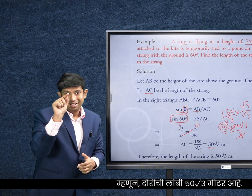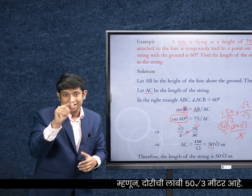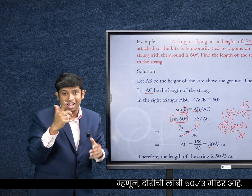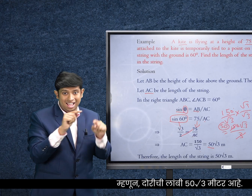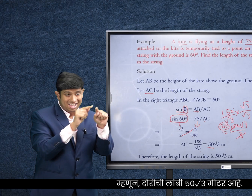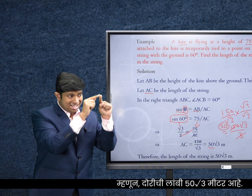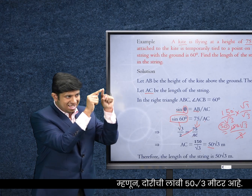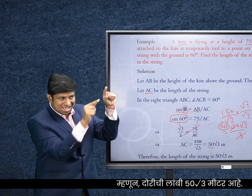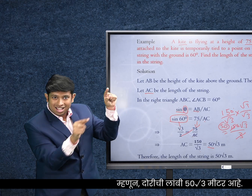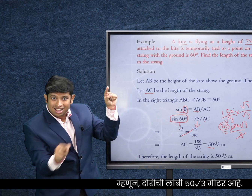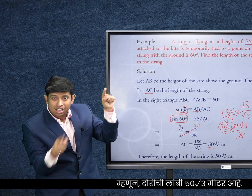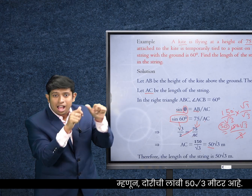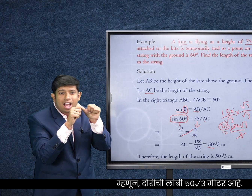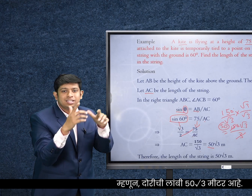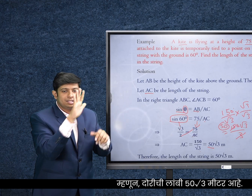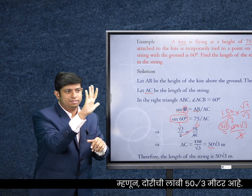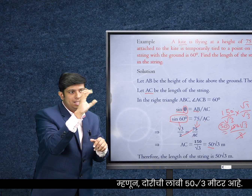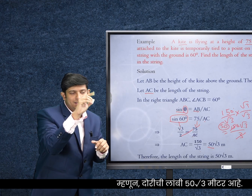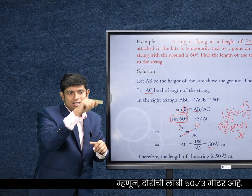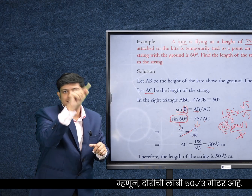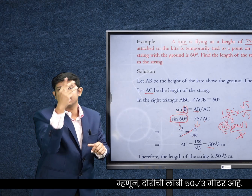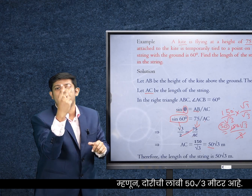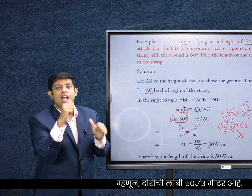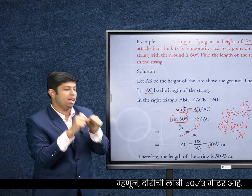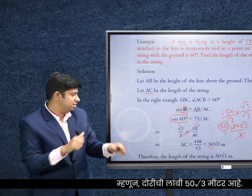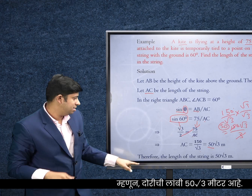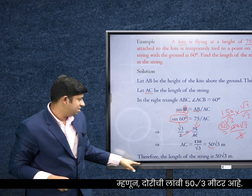म्हणून दोरीची लांबी 50 √3 मीटर आहे.